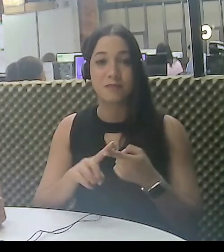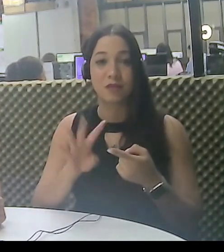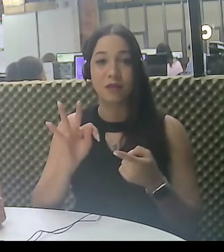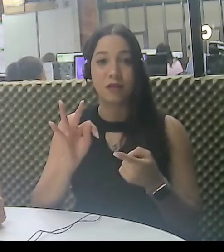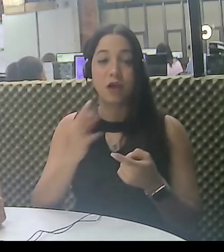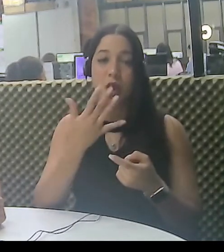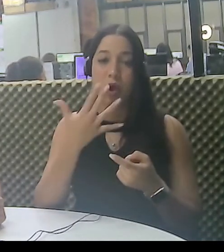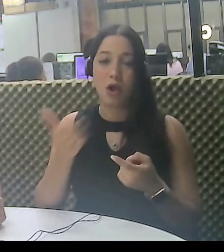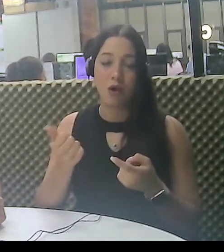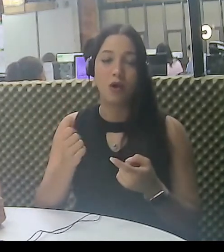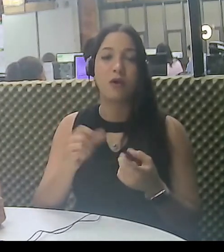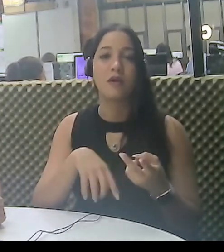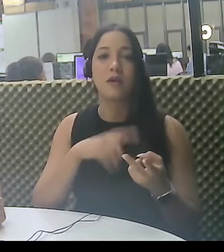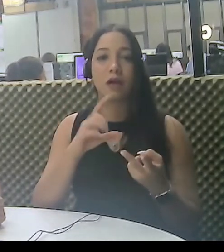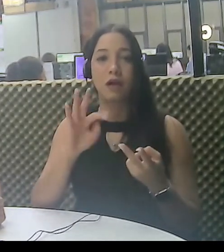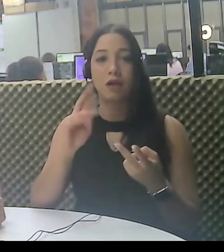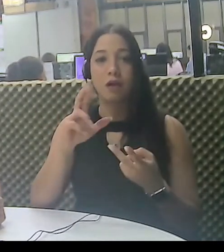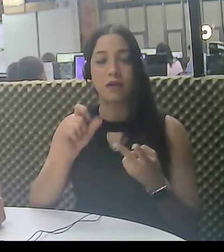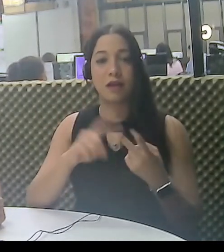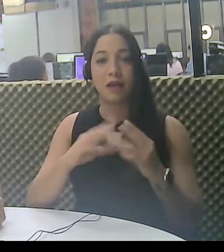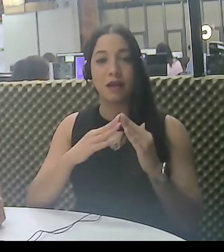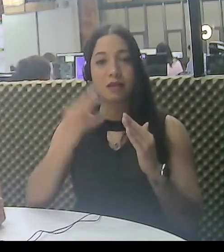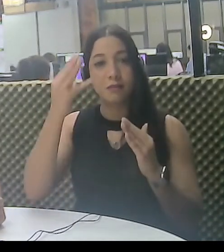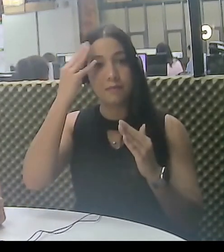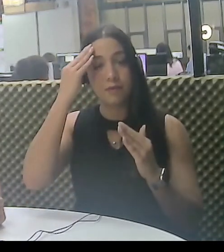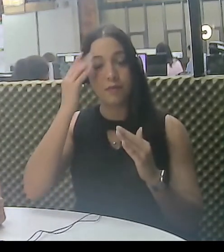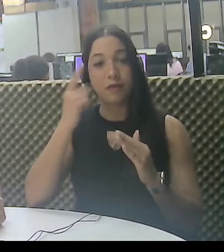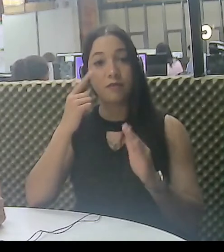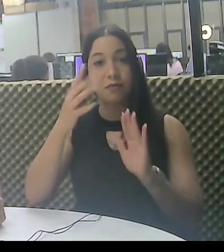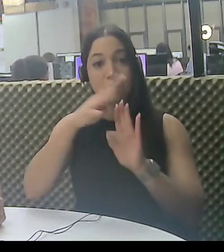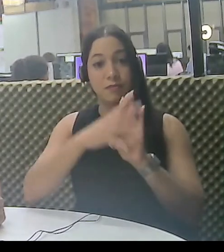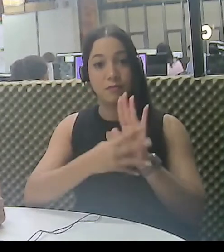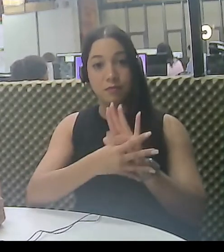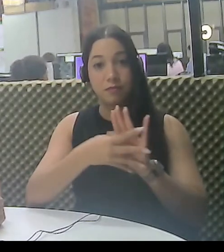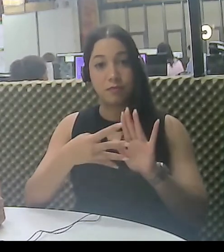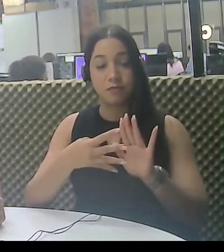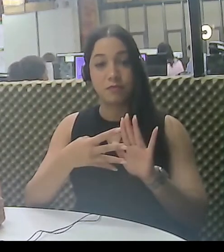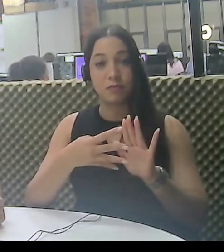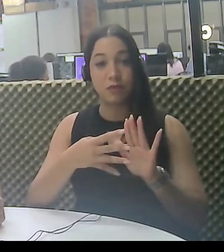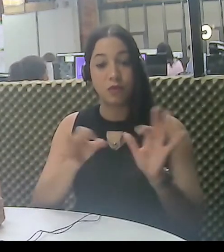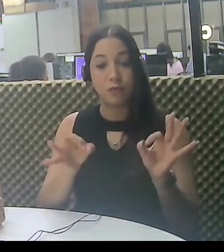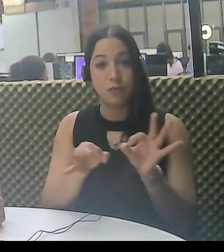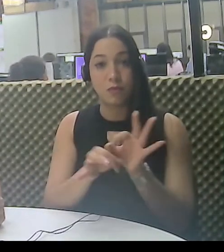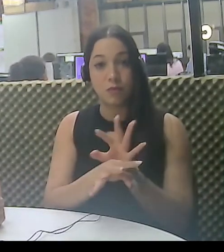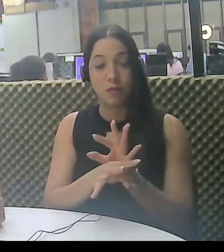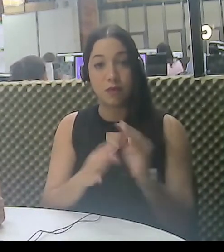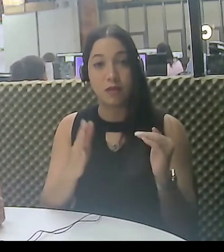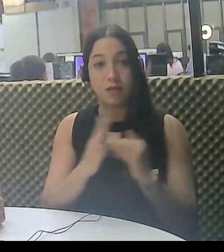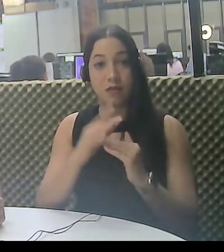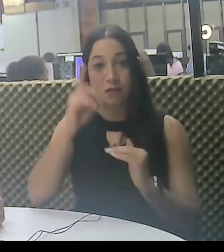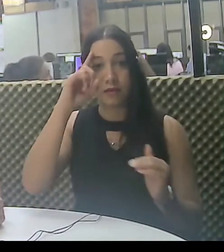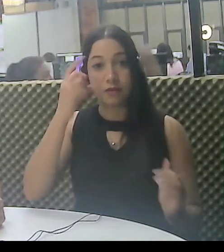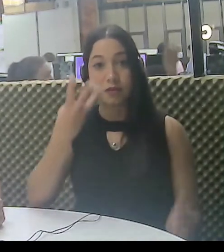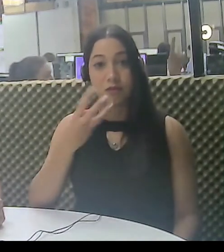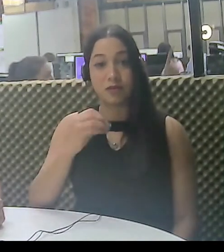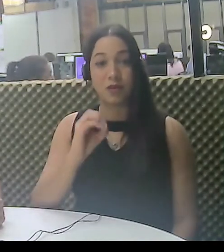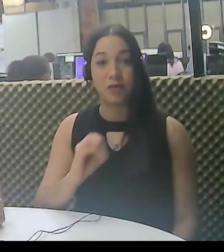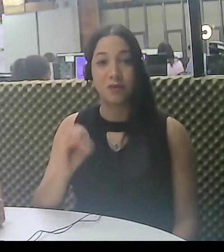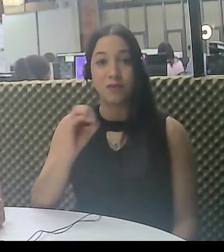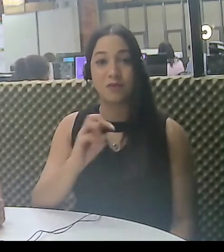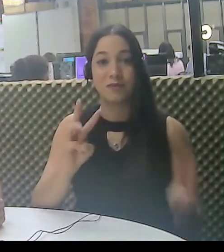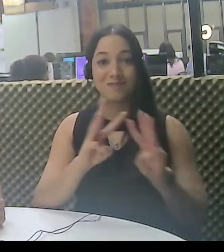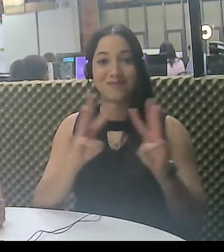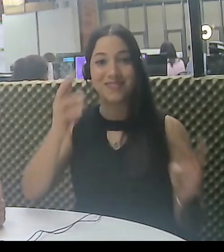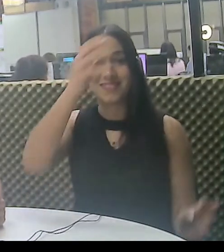de Cora e Casa e Memória. Confira a programação da agenda cultural completa até o dia 30 de outubro no portal